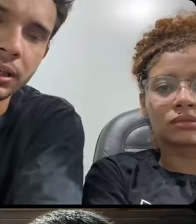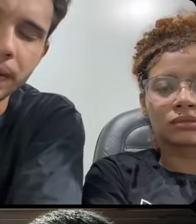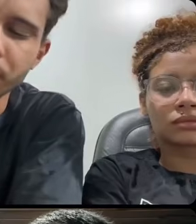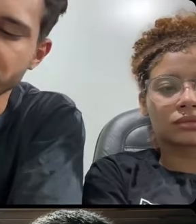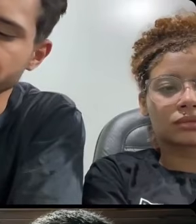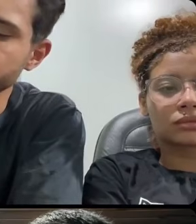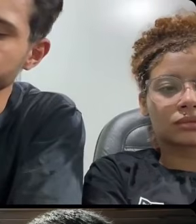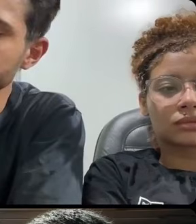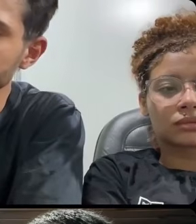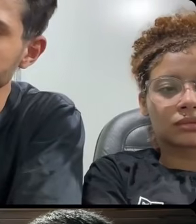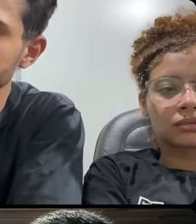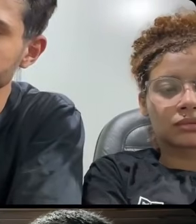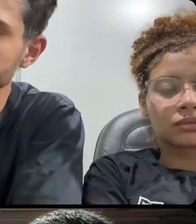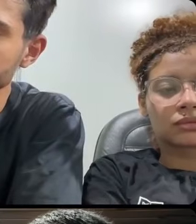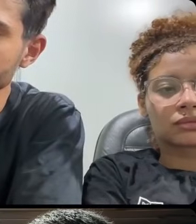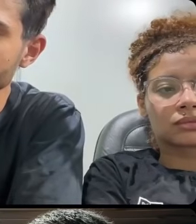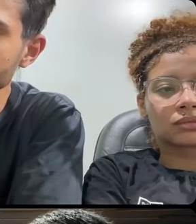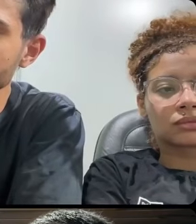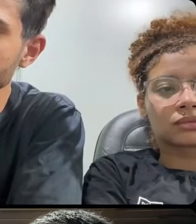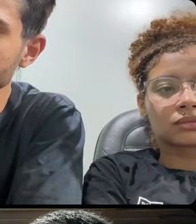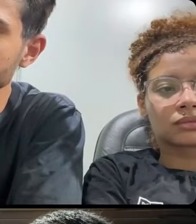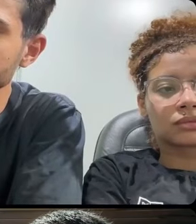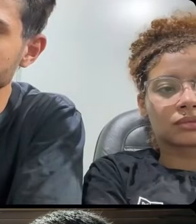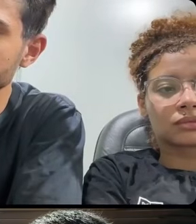emagrecendo, perdendo amigos,